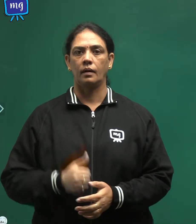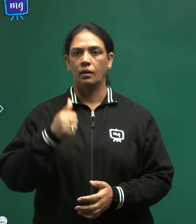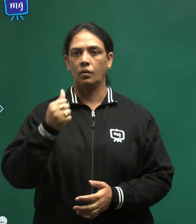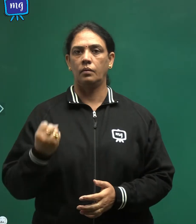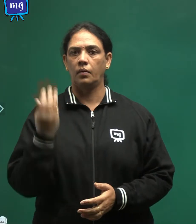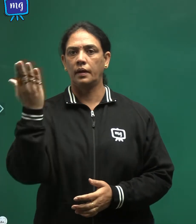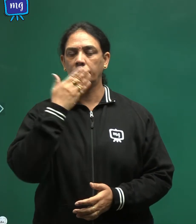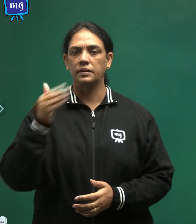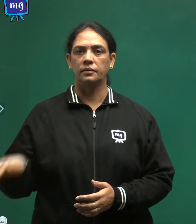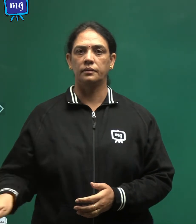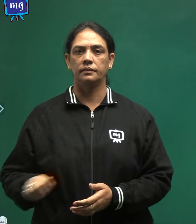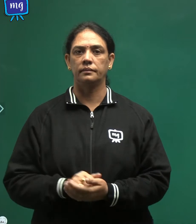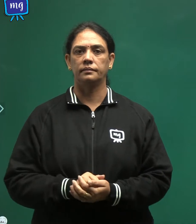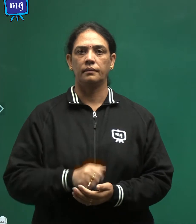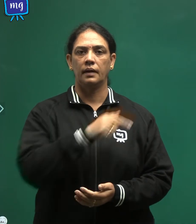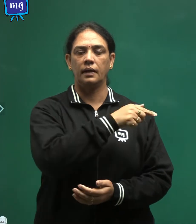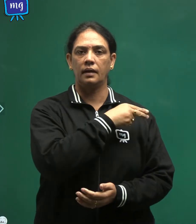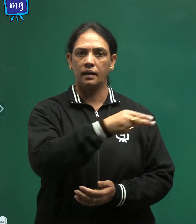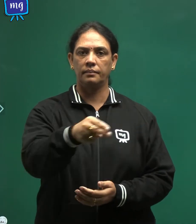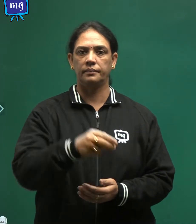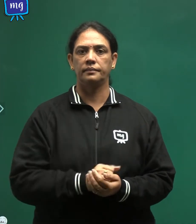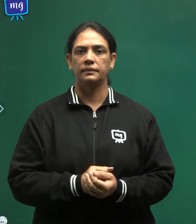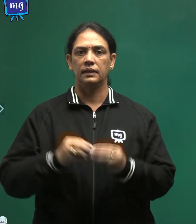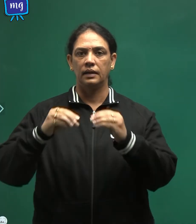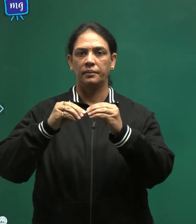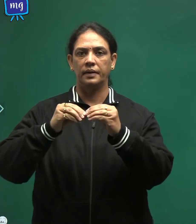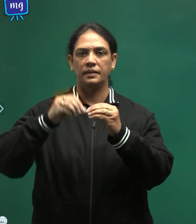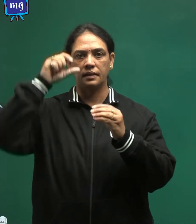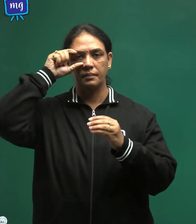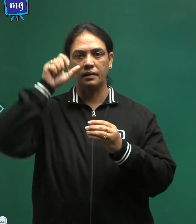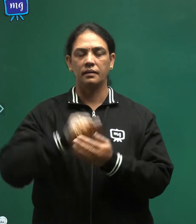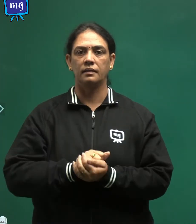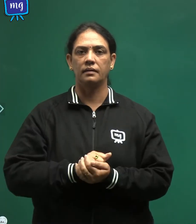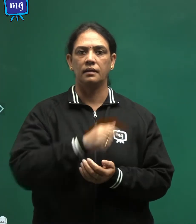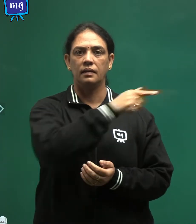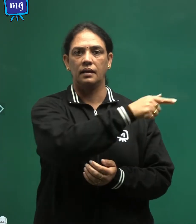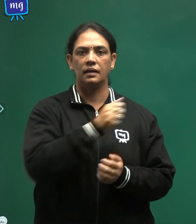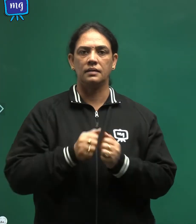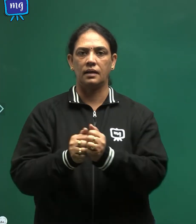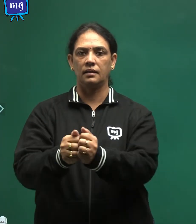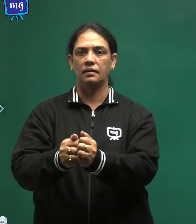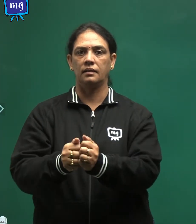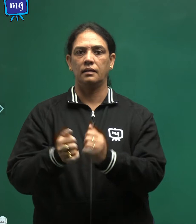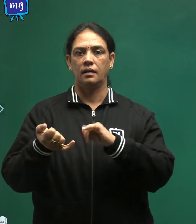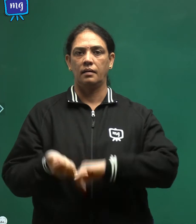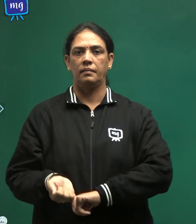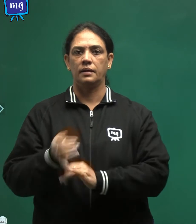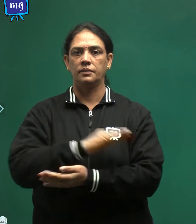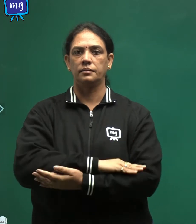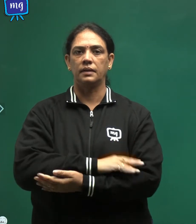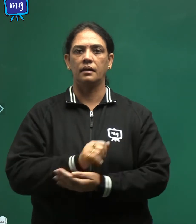गुड मॉर्निंग बच्चों। मेरा नाम भुवनेश शर्मा, मेरे साथ सुष्मिता